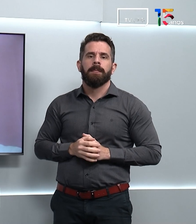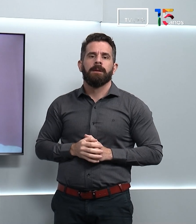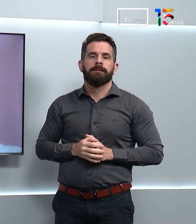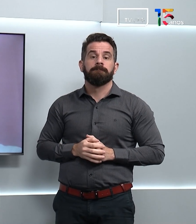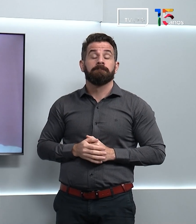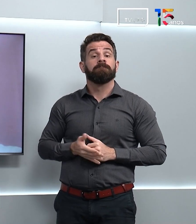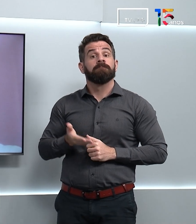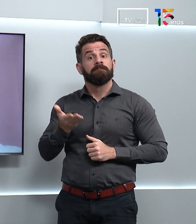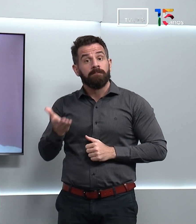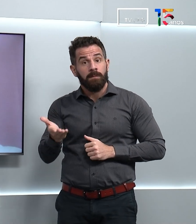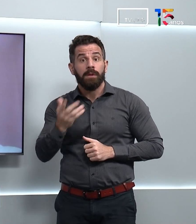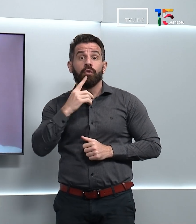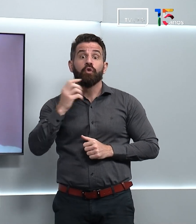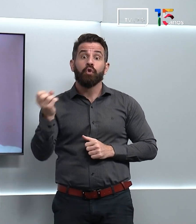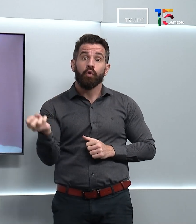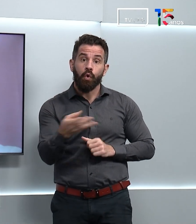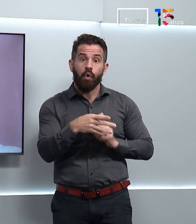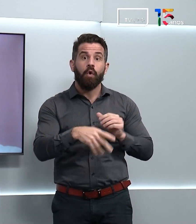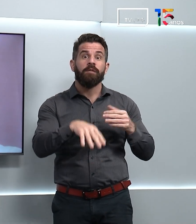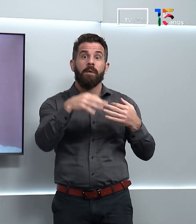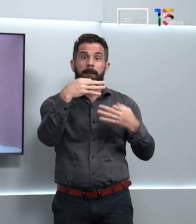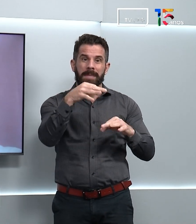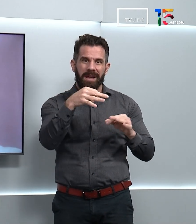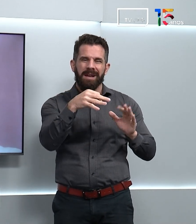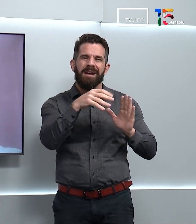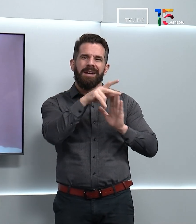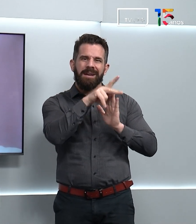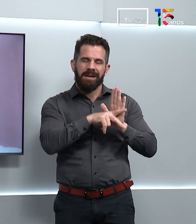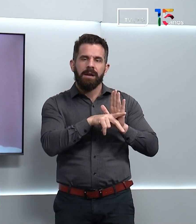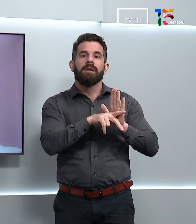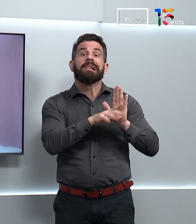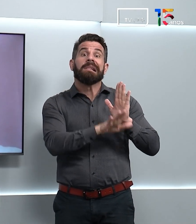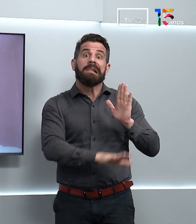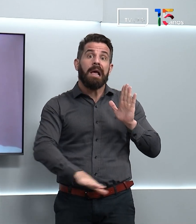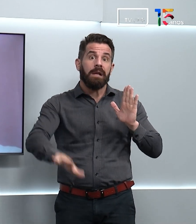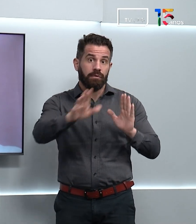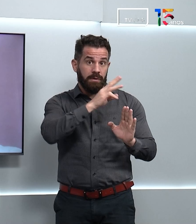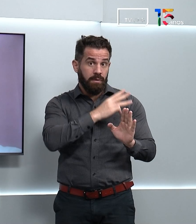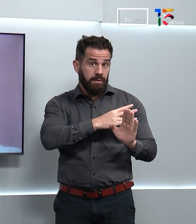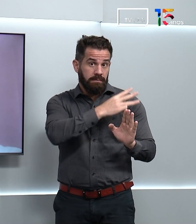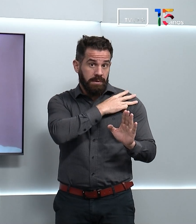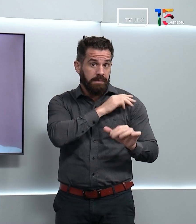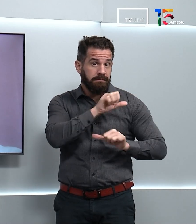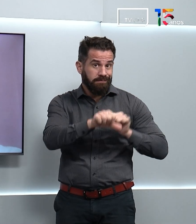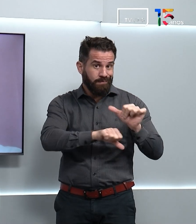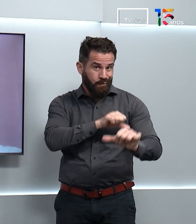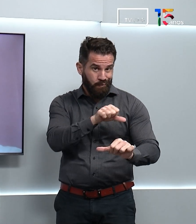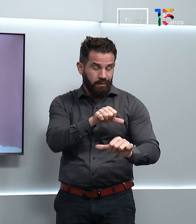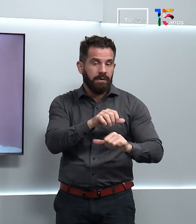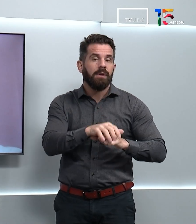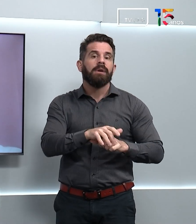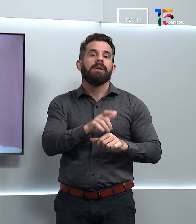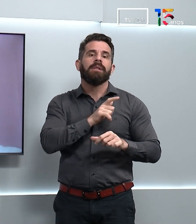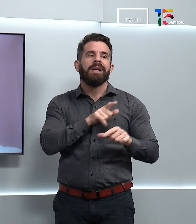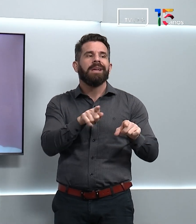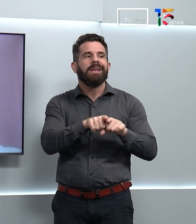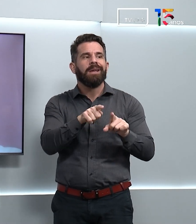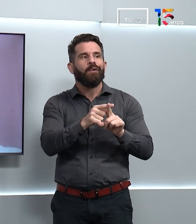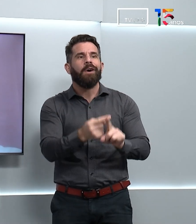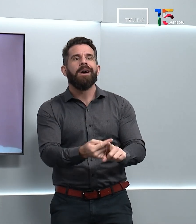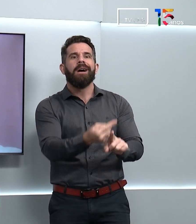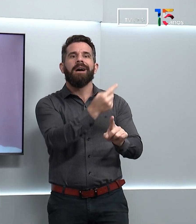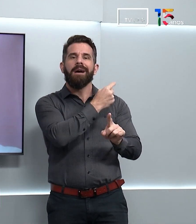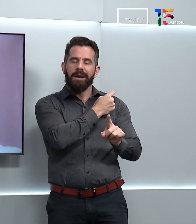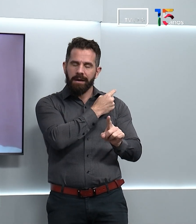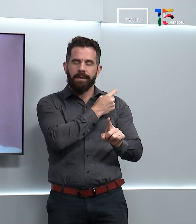essa nova, né, Plano Nacional do Ensino Médio, ele vem para corrigir, né, o novo ensino médio que